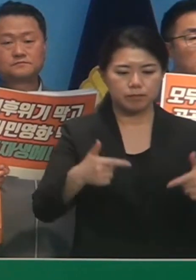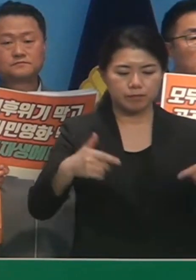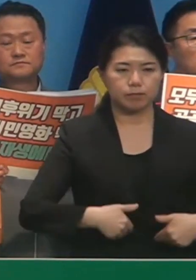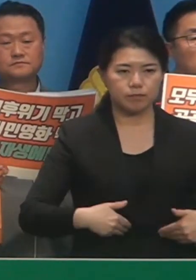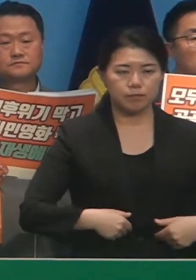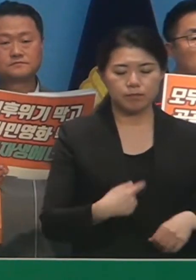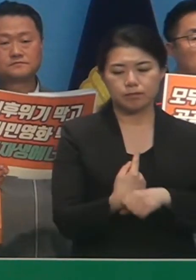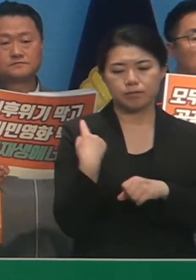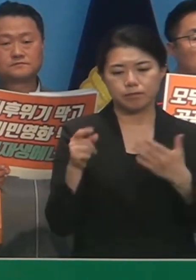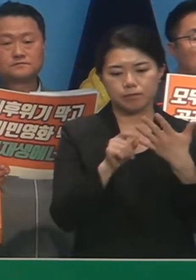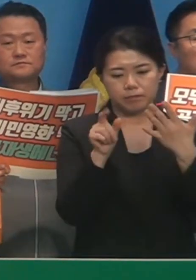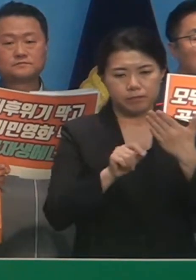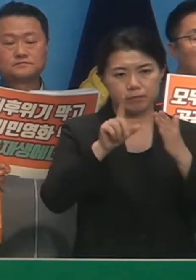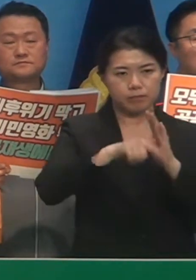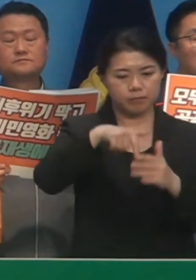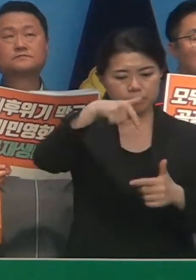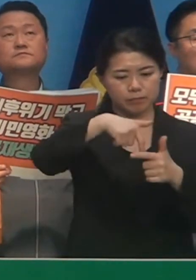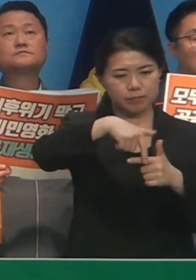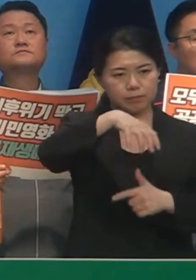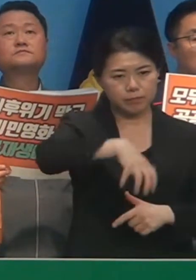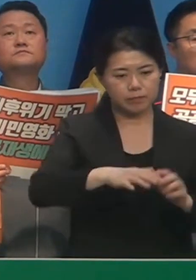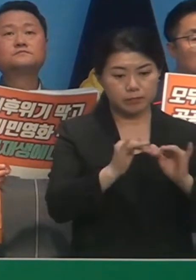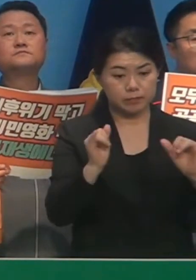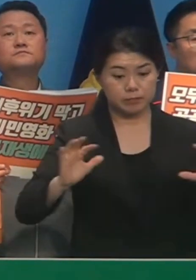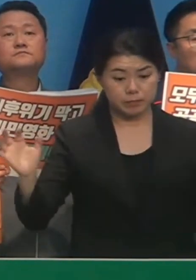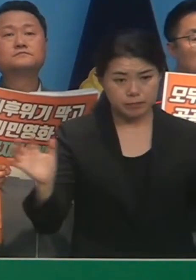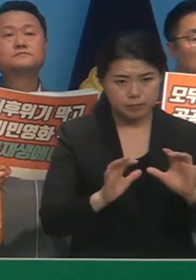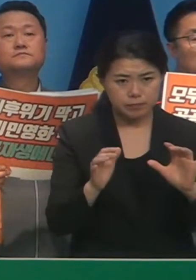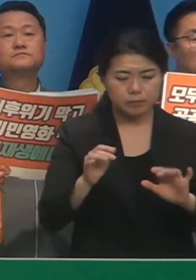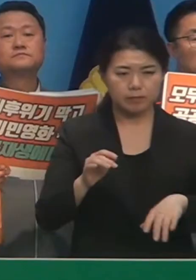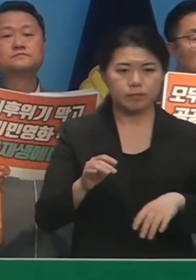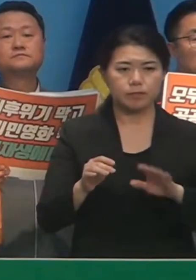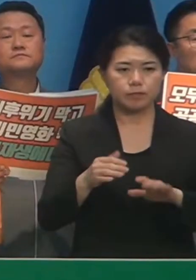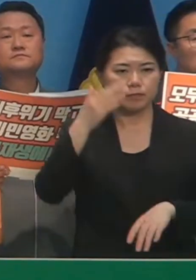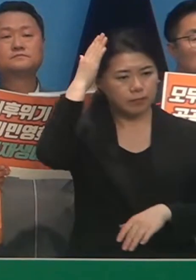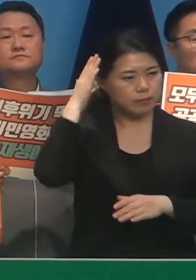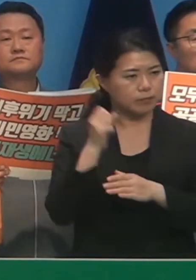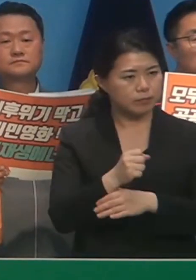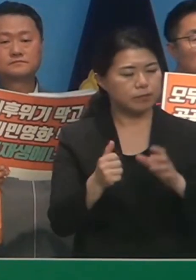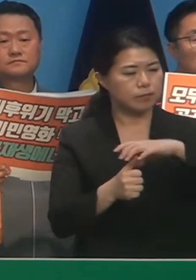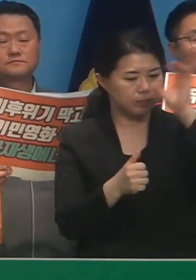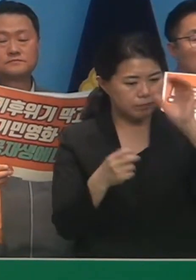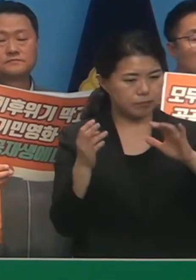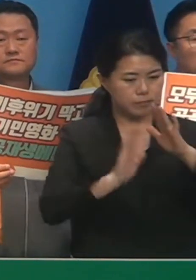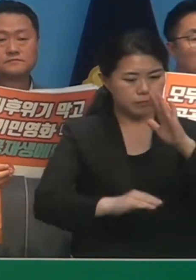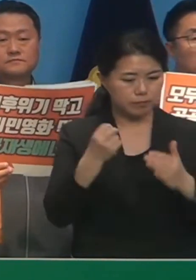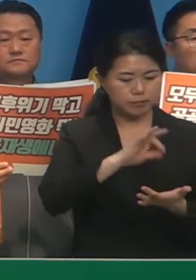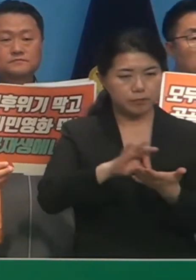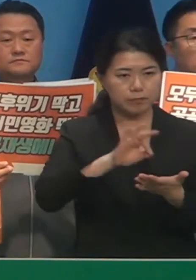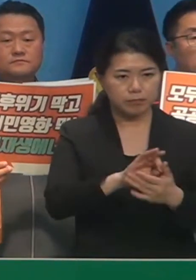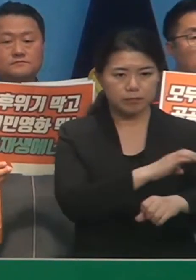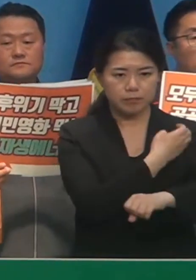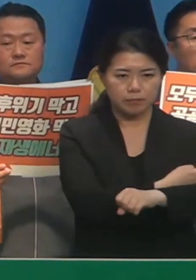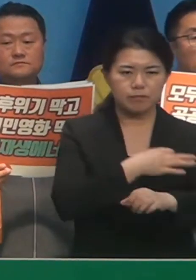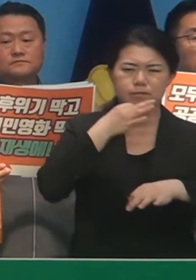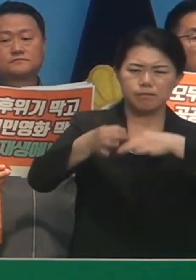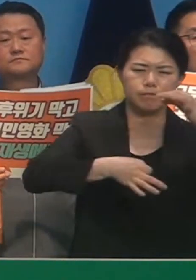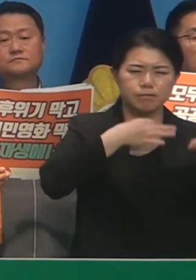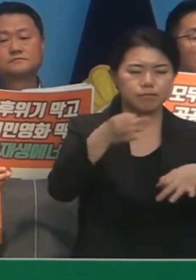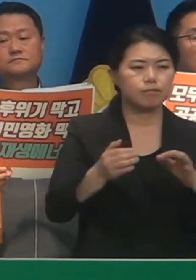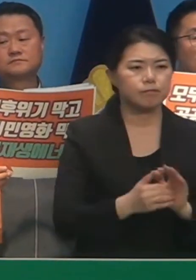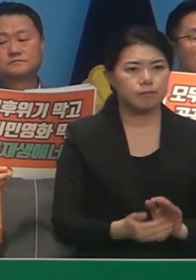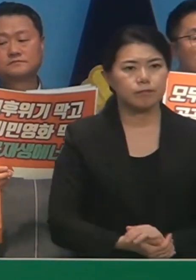작년 9월 강남에 수만 명의 시민이 모여 탈석탄 공공재생 에너지를 확대하라 요구하며